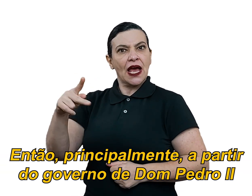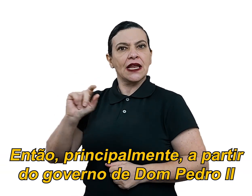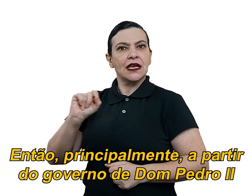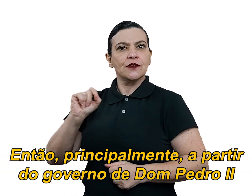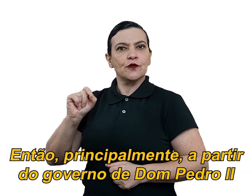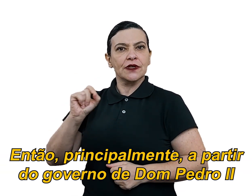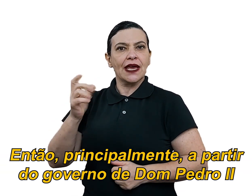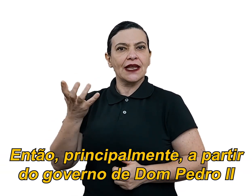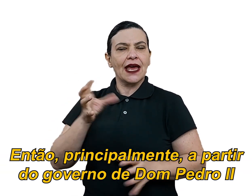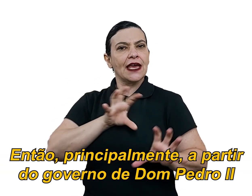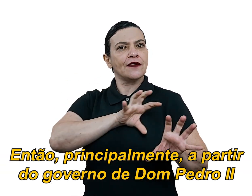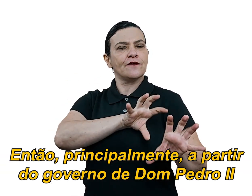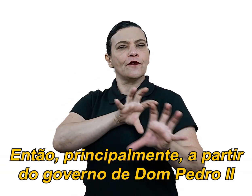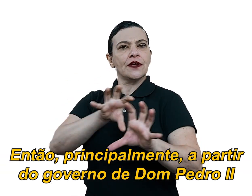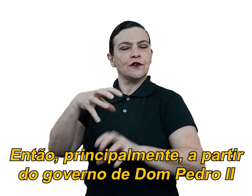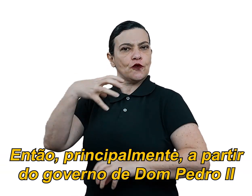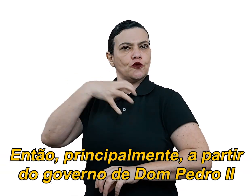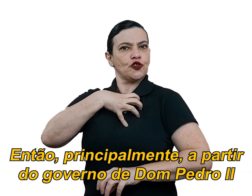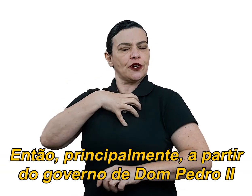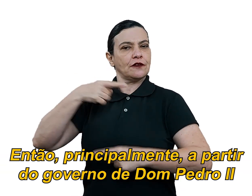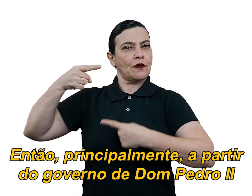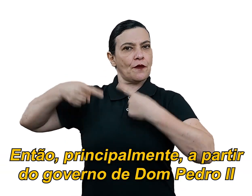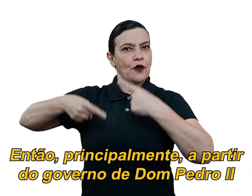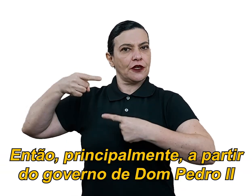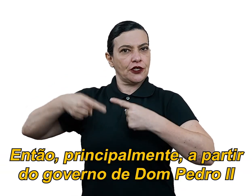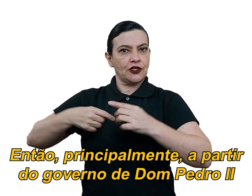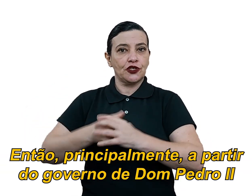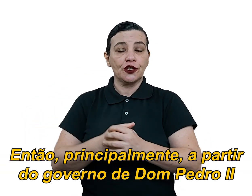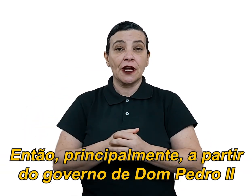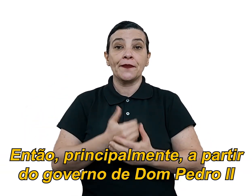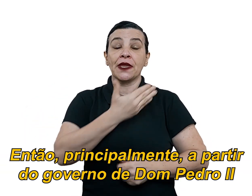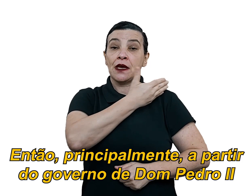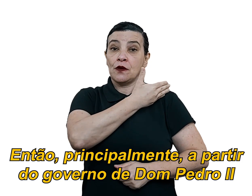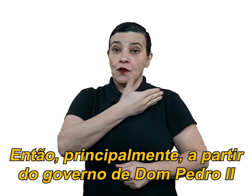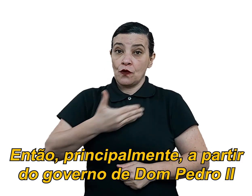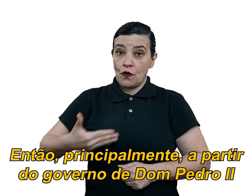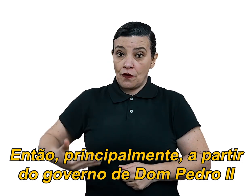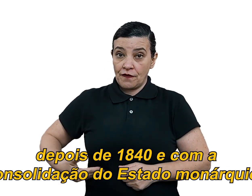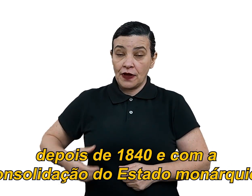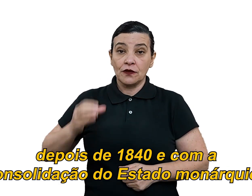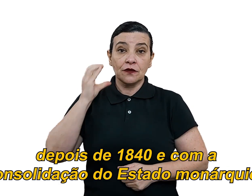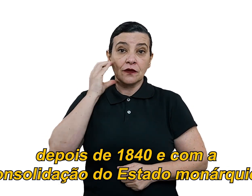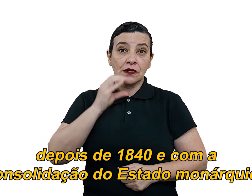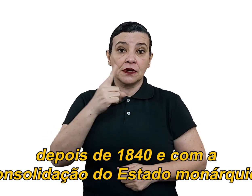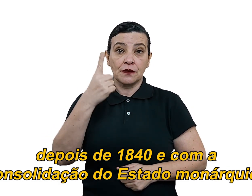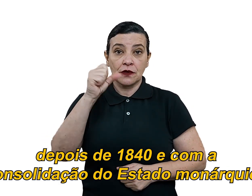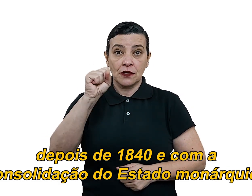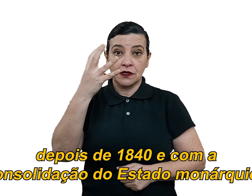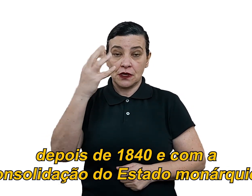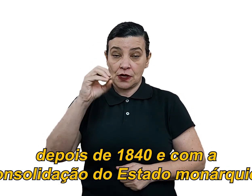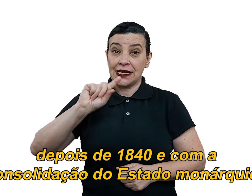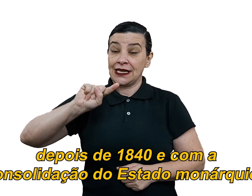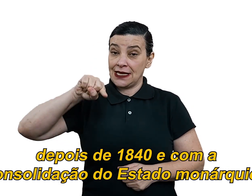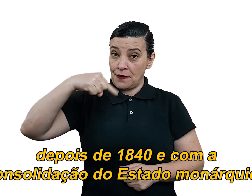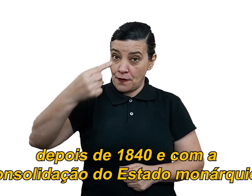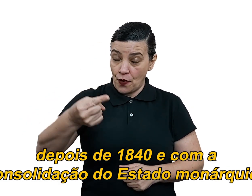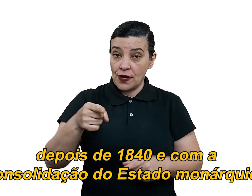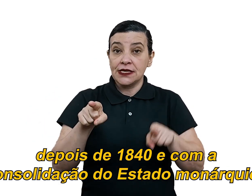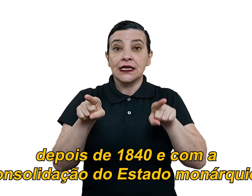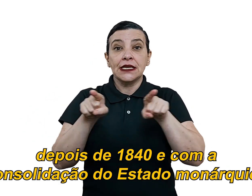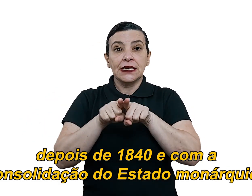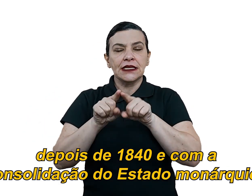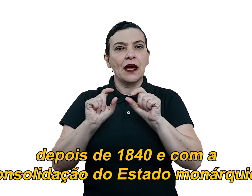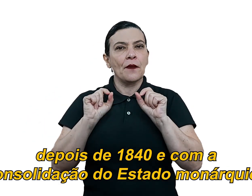política. Então, principalmente a partir do governo de Dom Pedro II, depois de 1840, e